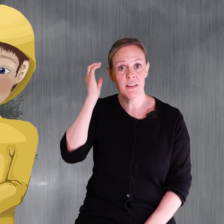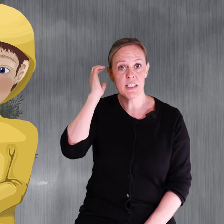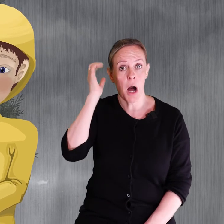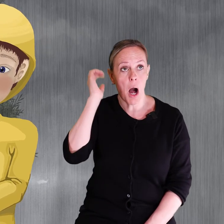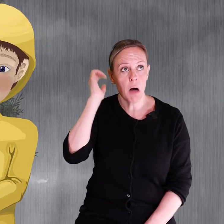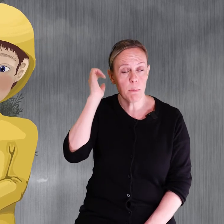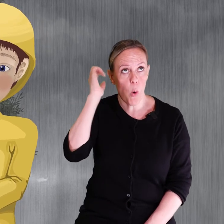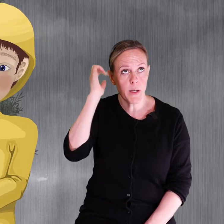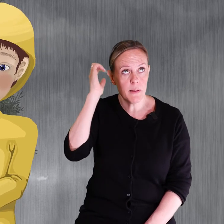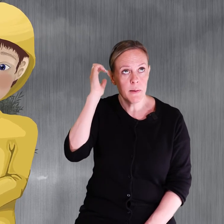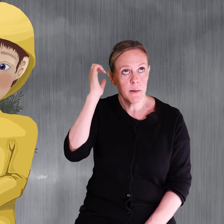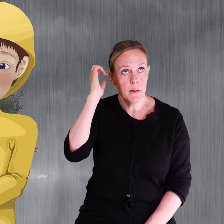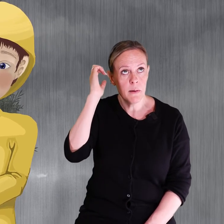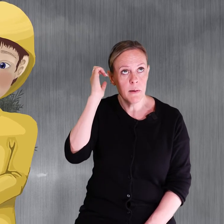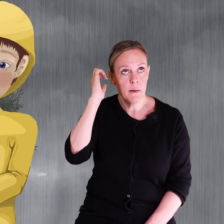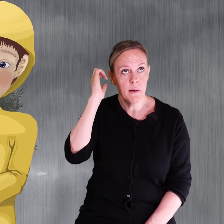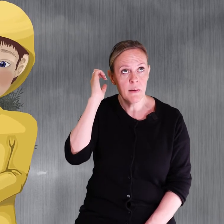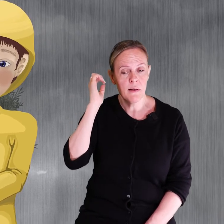Svante skakar på den.